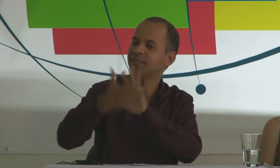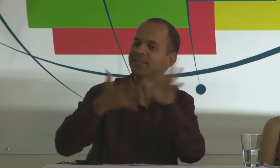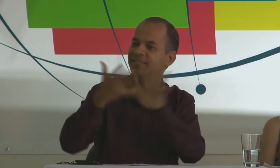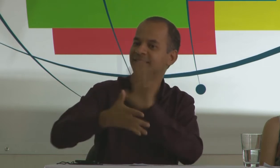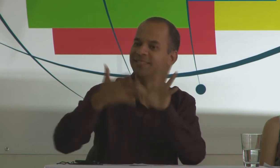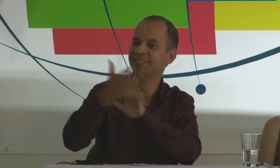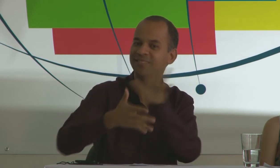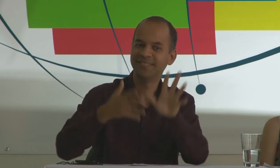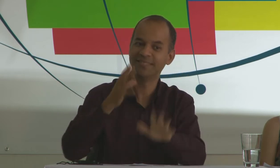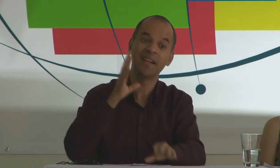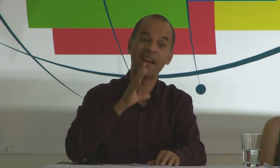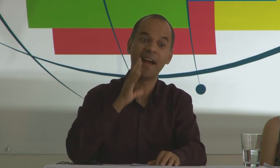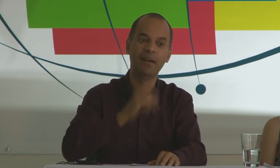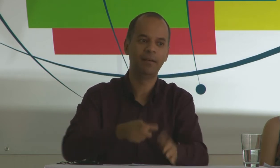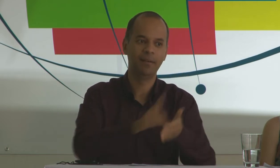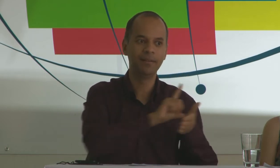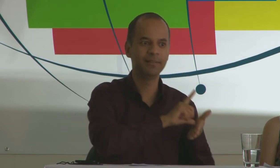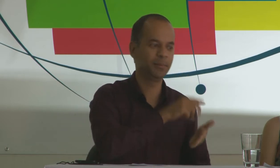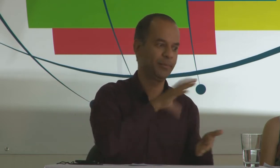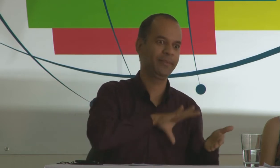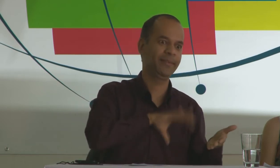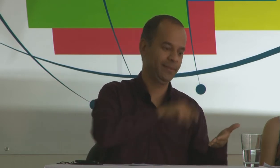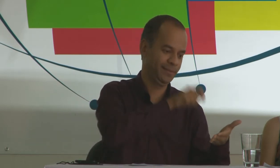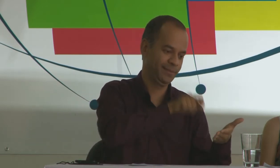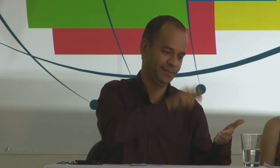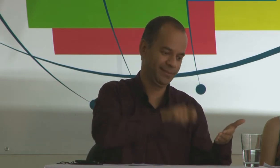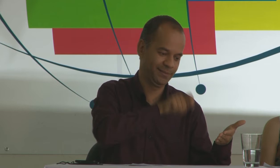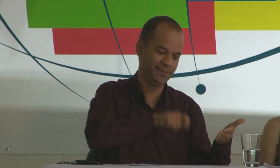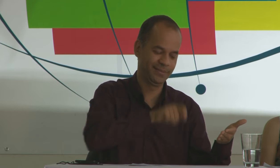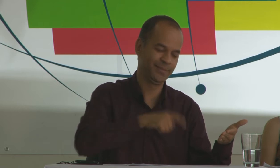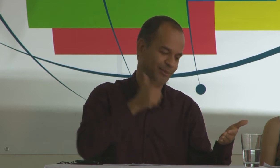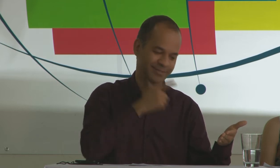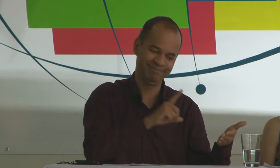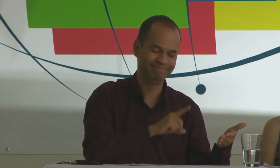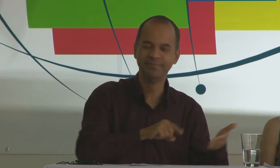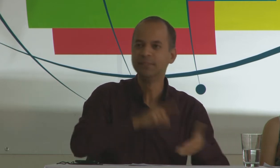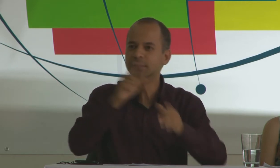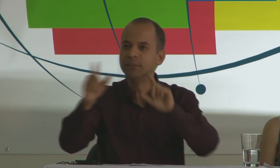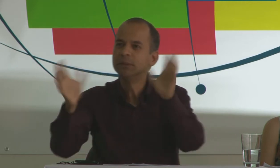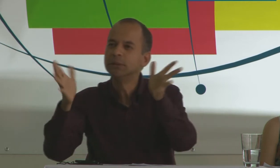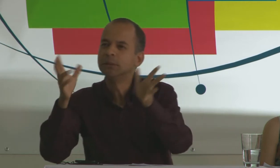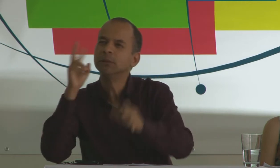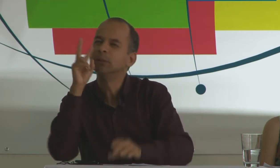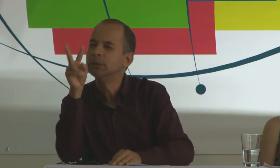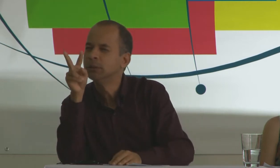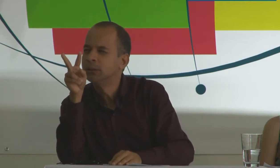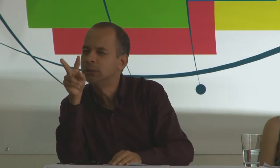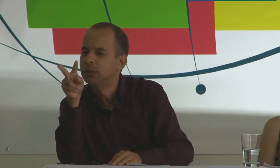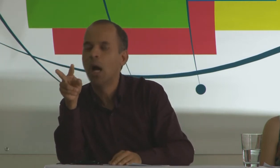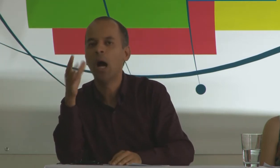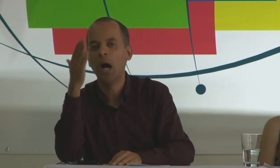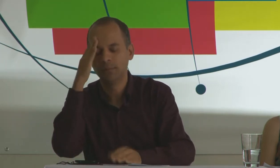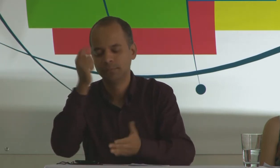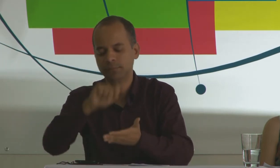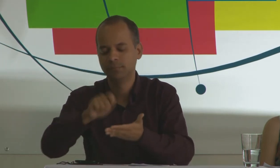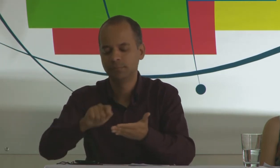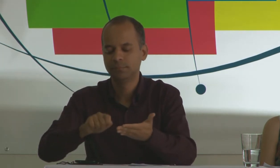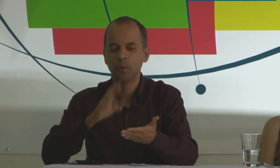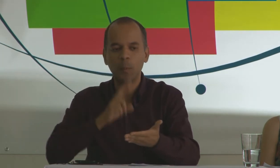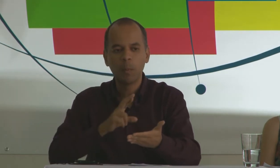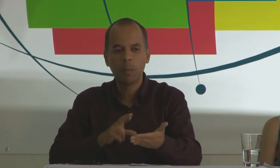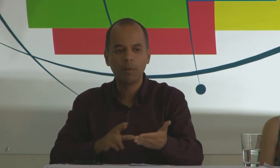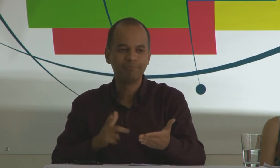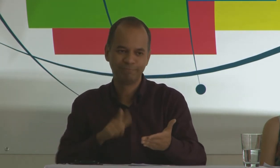prova, e pelo primeiro mês a prova do vestibular foi feita totalmente em línguas sinais. E não tinha a dependência de que você escrevesse vídeos